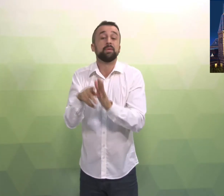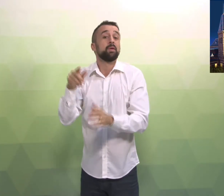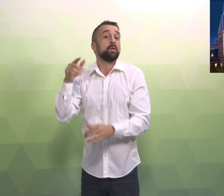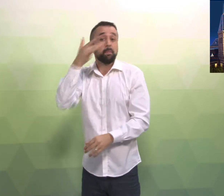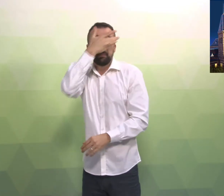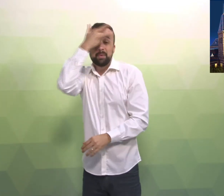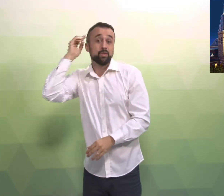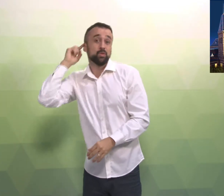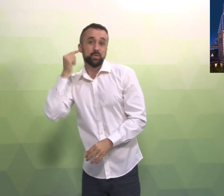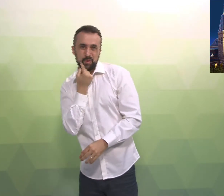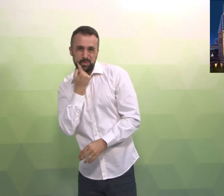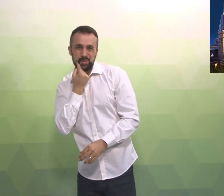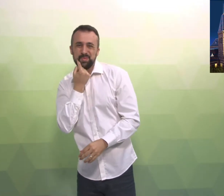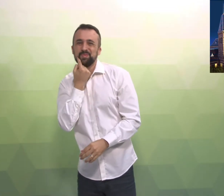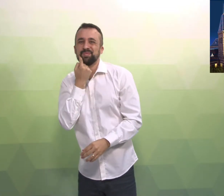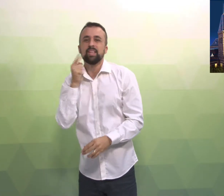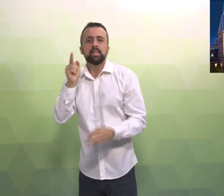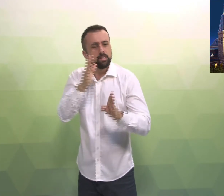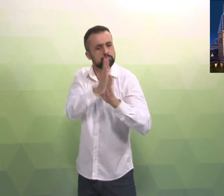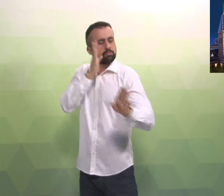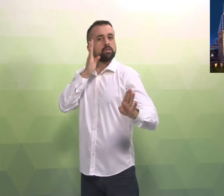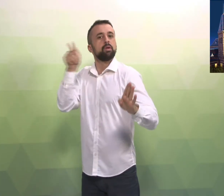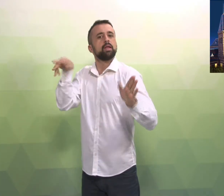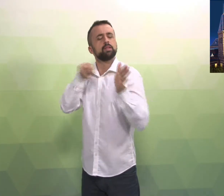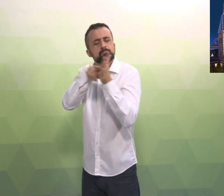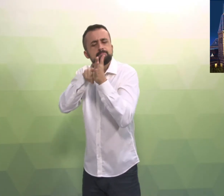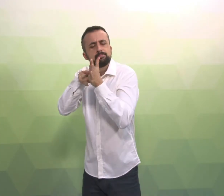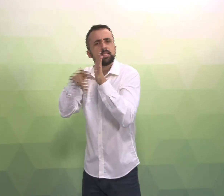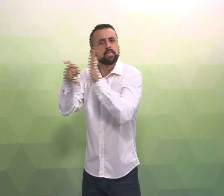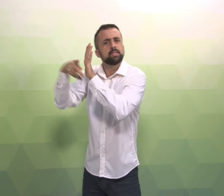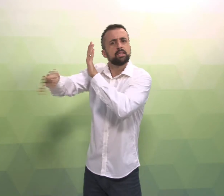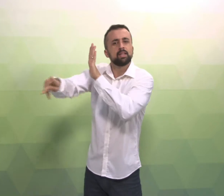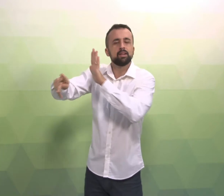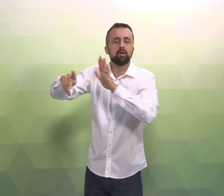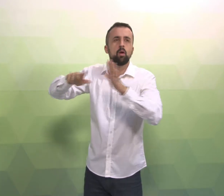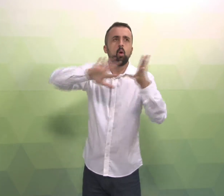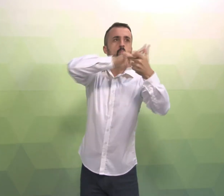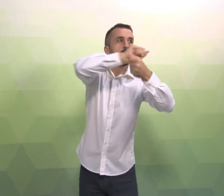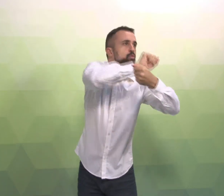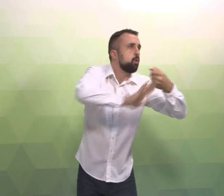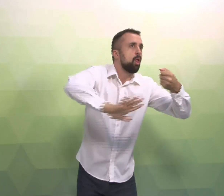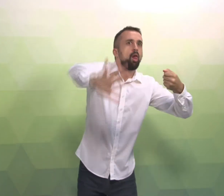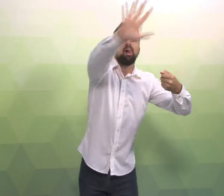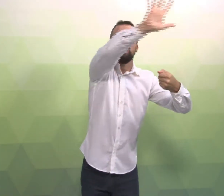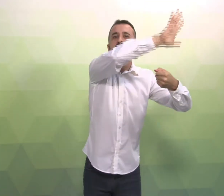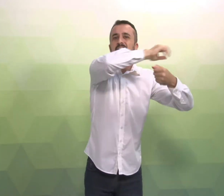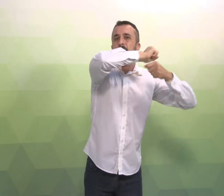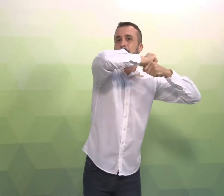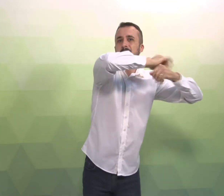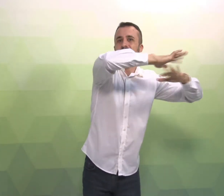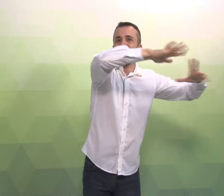hoje é uma universidade própria para surdos, e suas descobertas se espalharam no mundo.